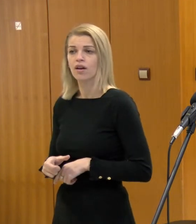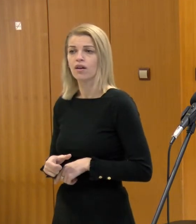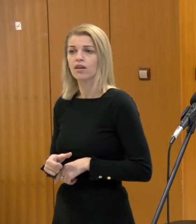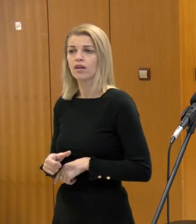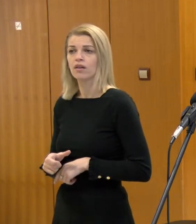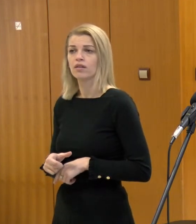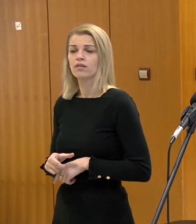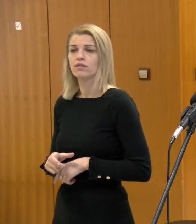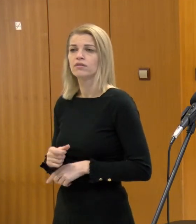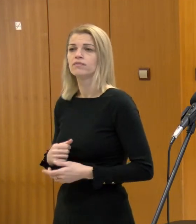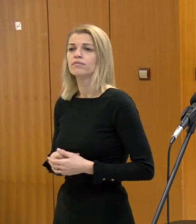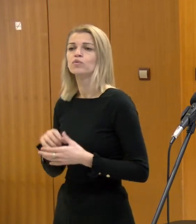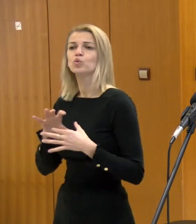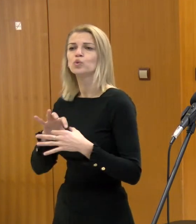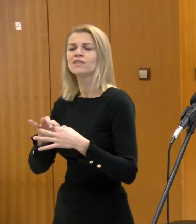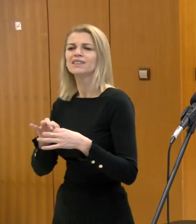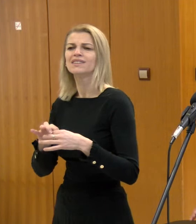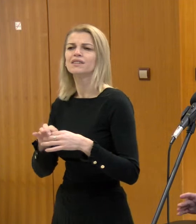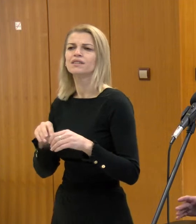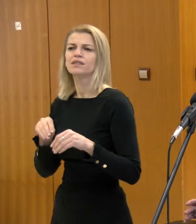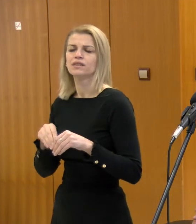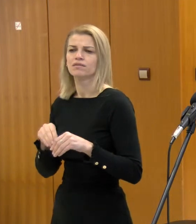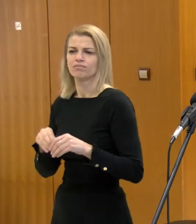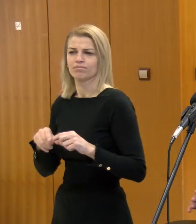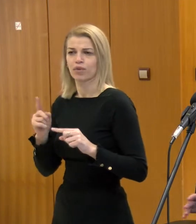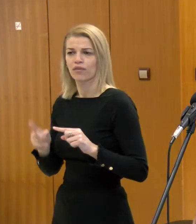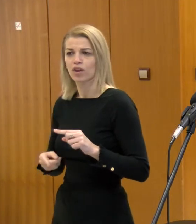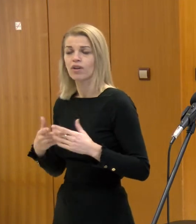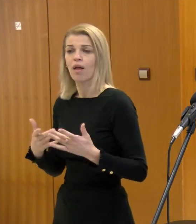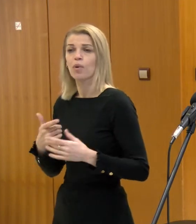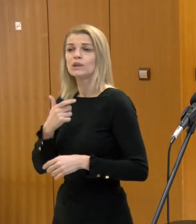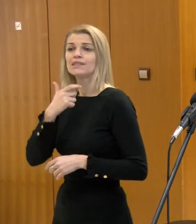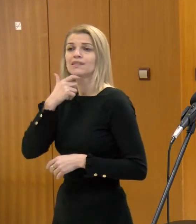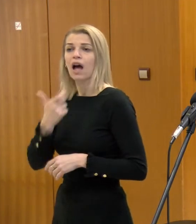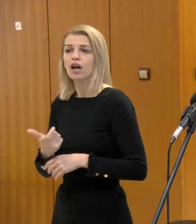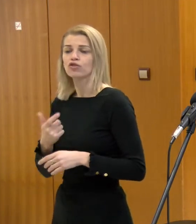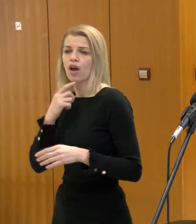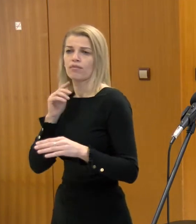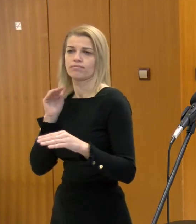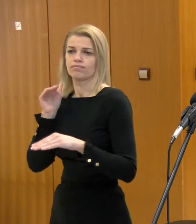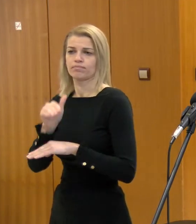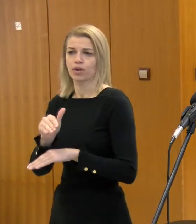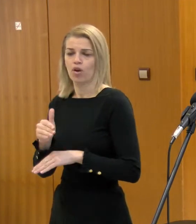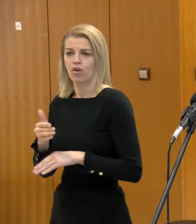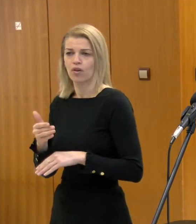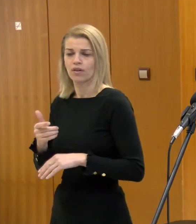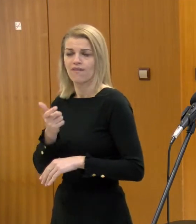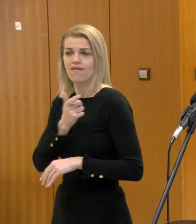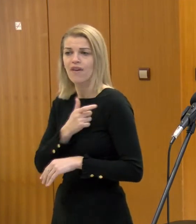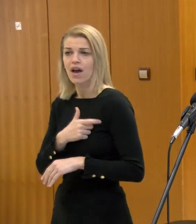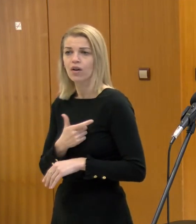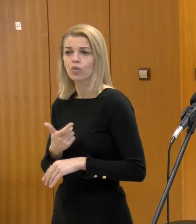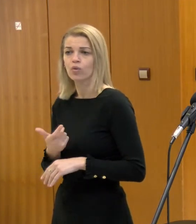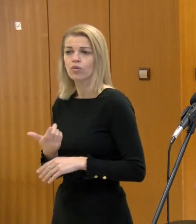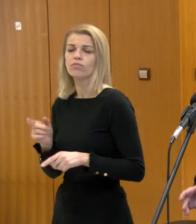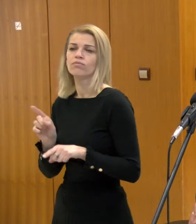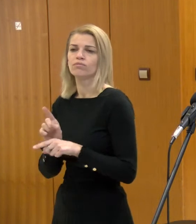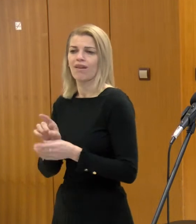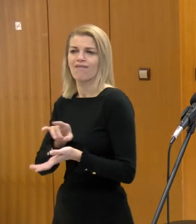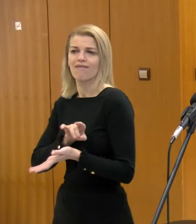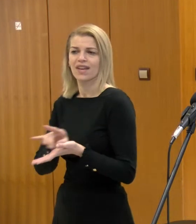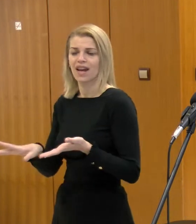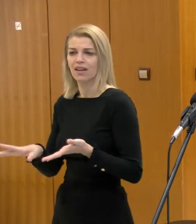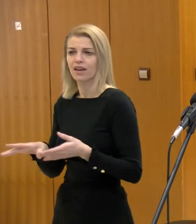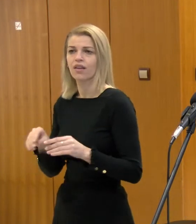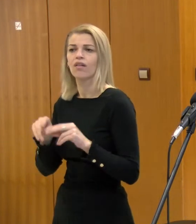na aké podlieha mobilizačná povinnosť, alebo staršie, alebo nejakým spôsobom už dopredu, alebo teda v súčasnosti vyradené, napríklad